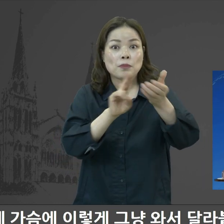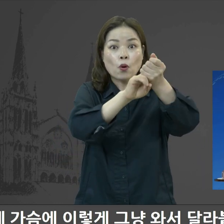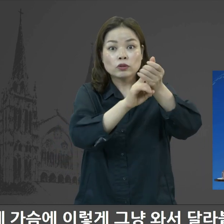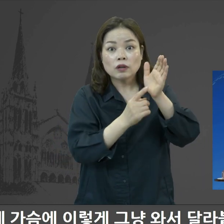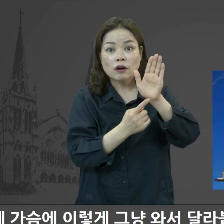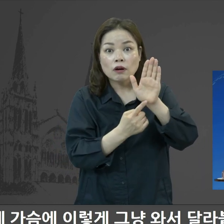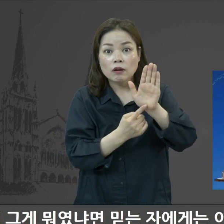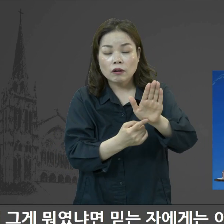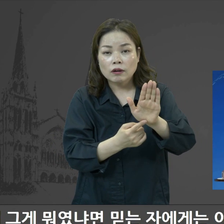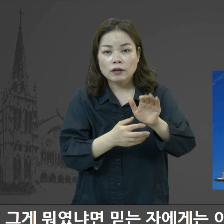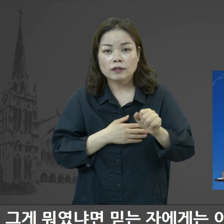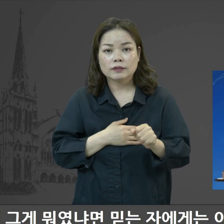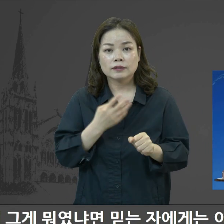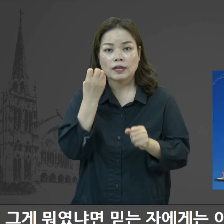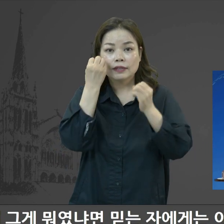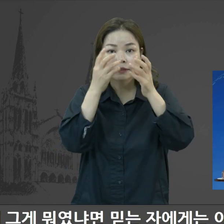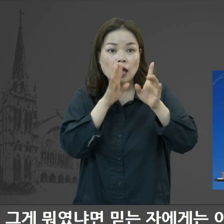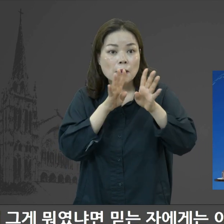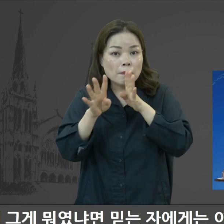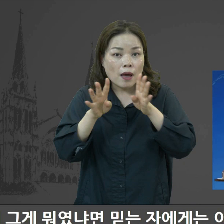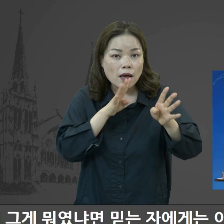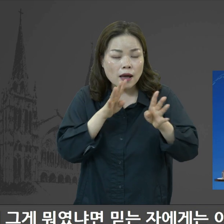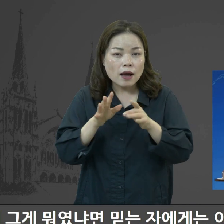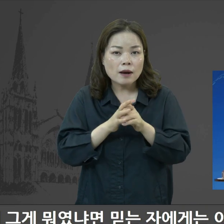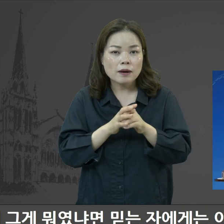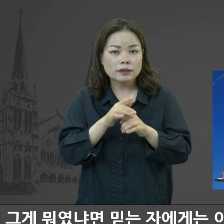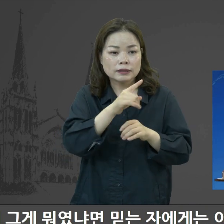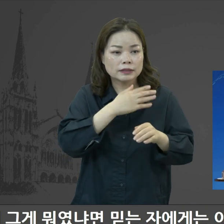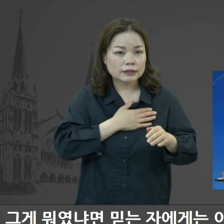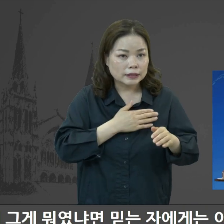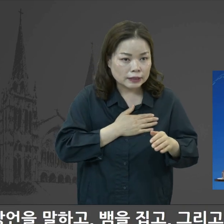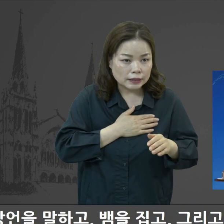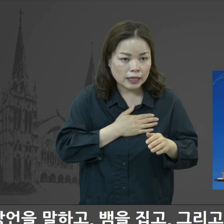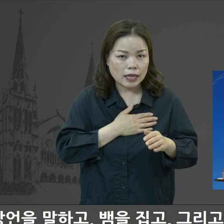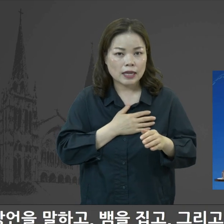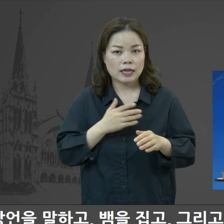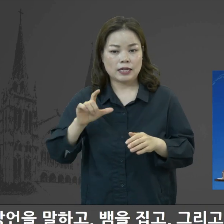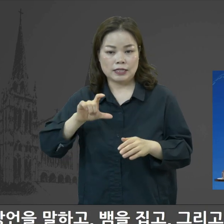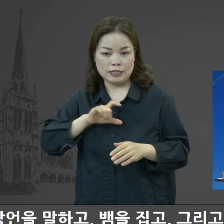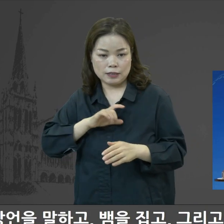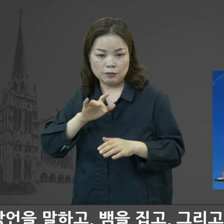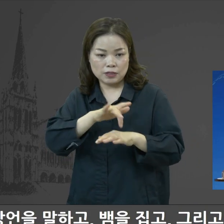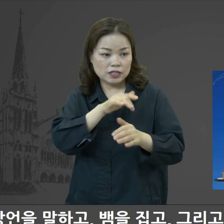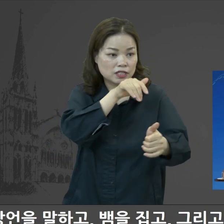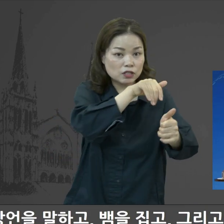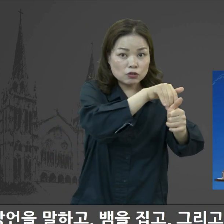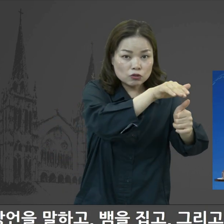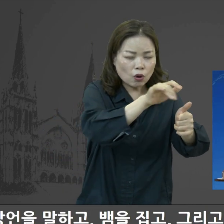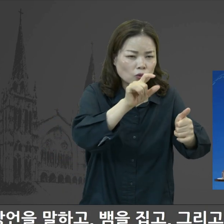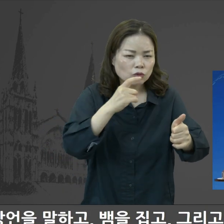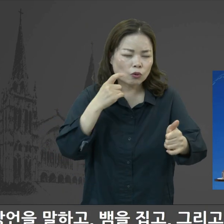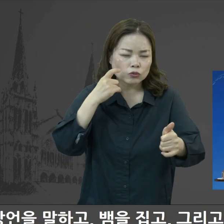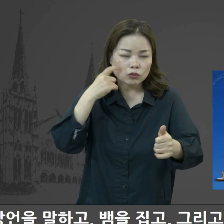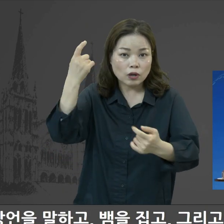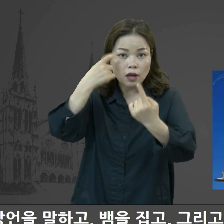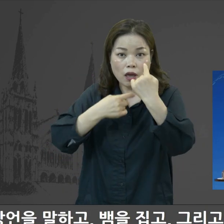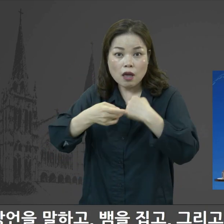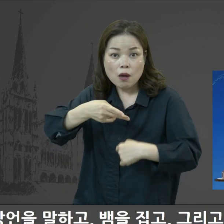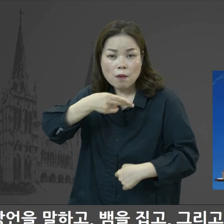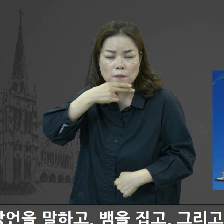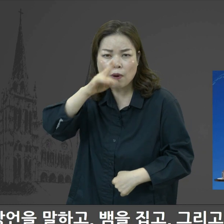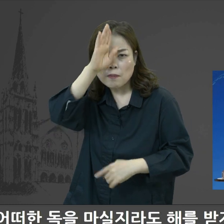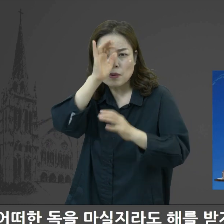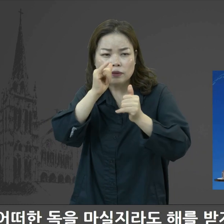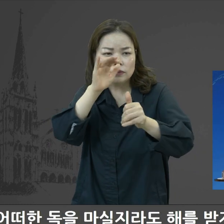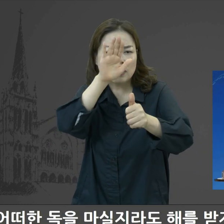따르는데 저희가 새 방언을 말하고 뱀을 짚고 그리고 내 이름으로 귀신을 쫓아내고 어떠한 독을 마실지라도 해를 받지 않고 병든